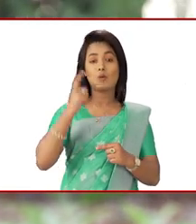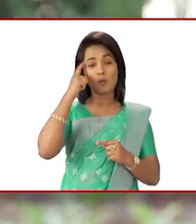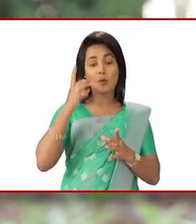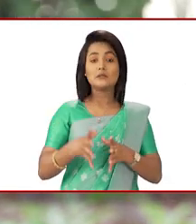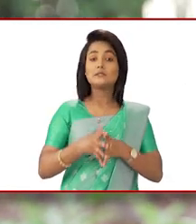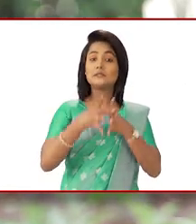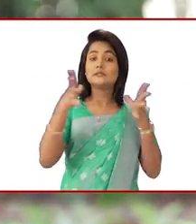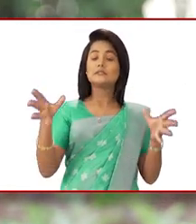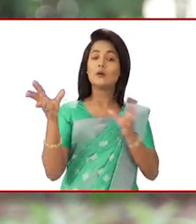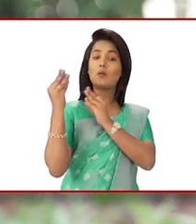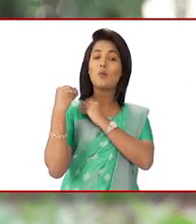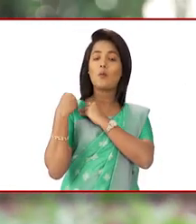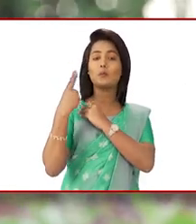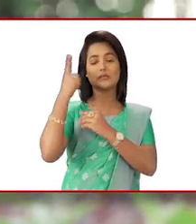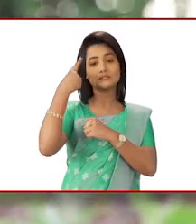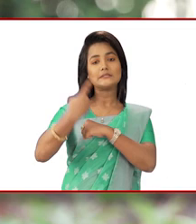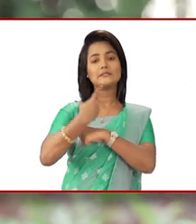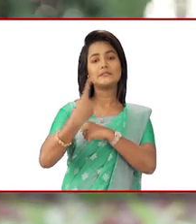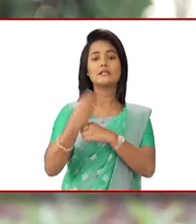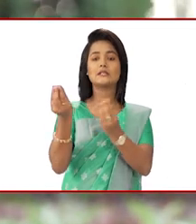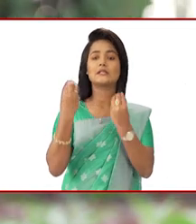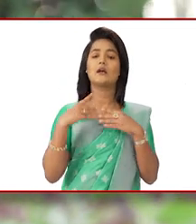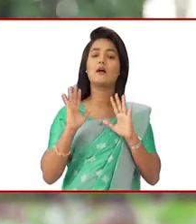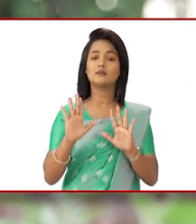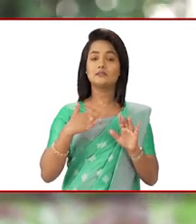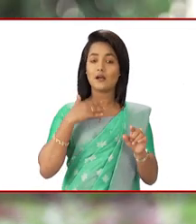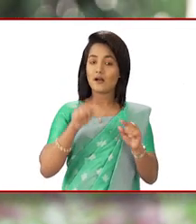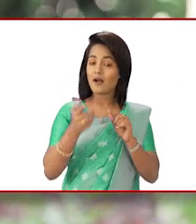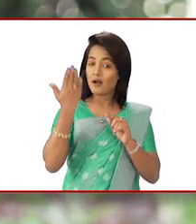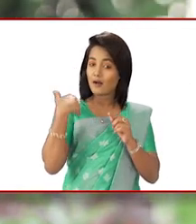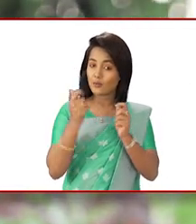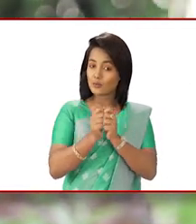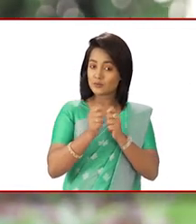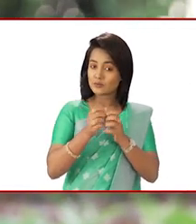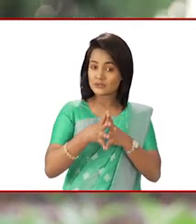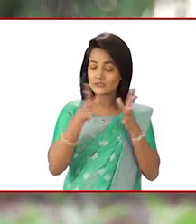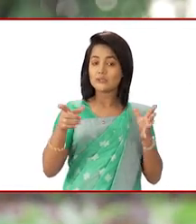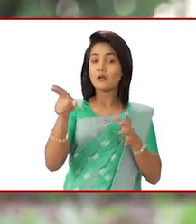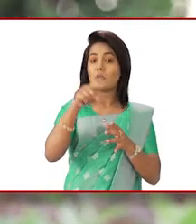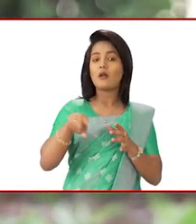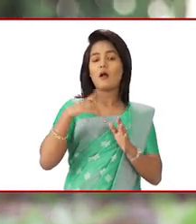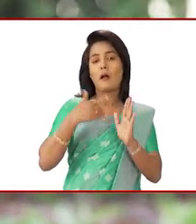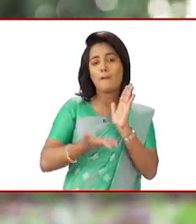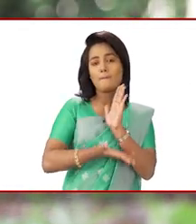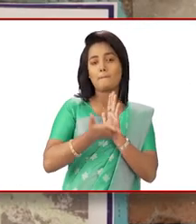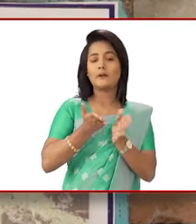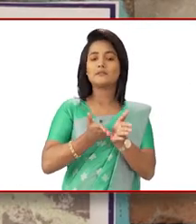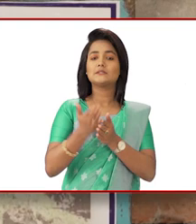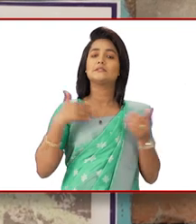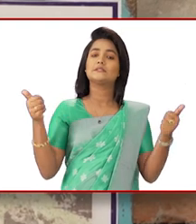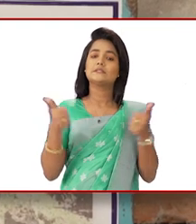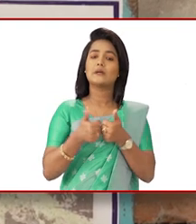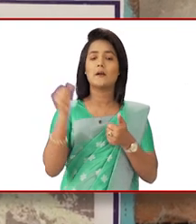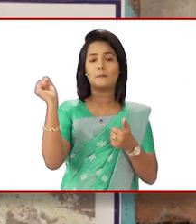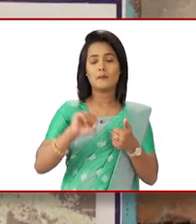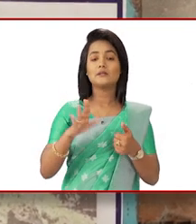বড় একটা উদ্যোগ বাড়াই দিয়েছে। আর আমি যেটুকু কাজ করতাম তা নিয়ে যেতে পেরেছে, যার